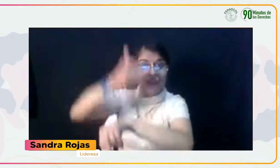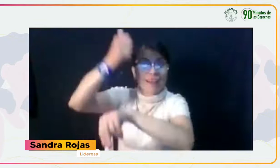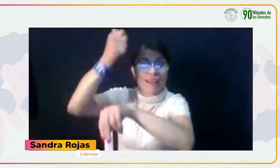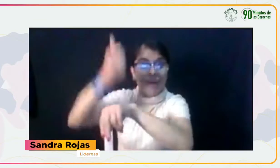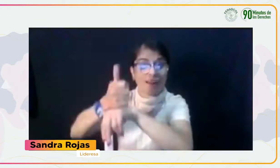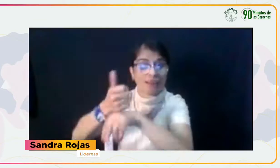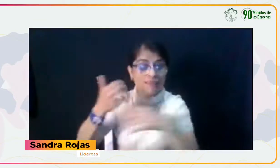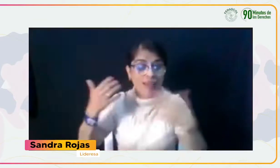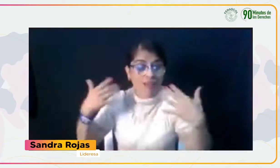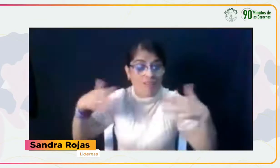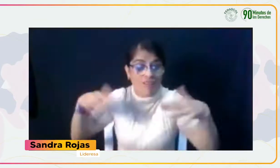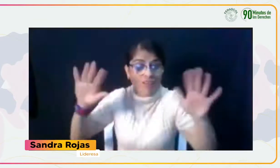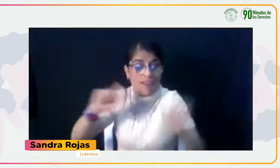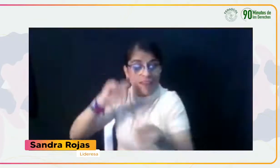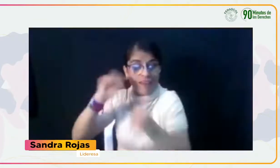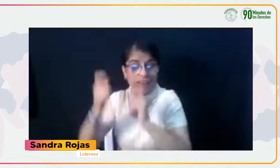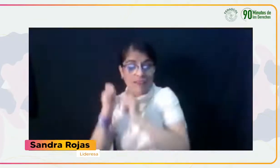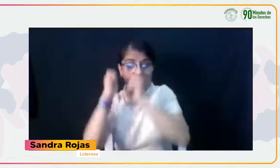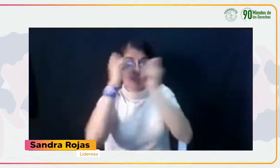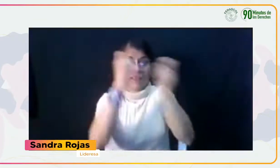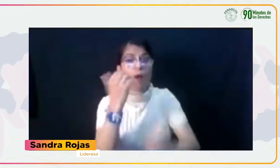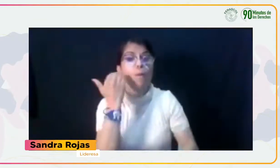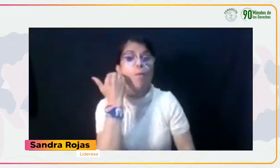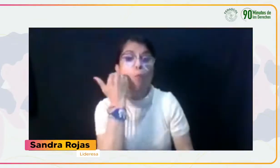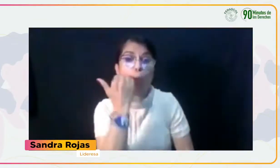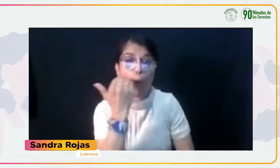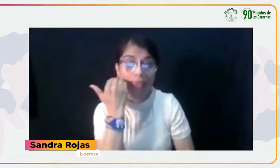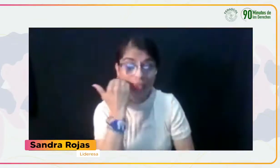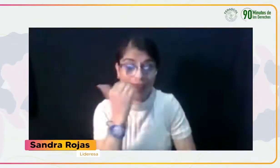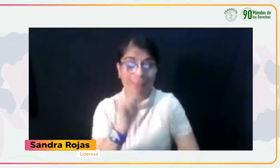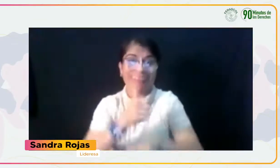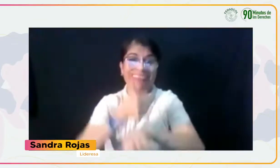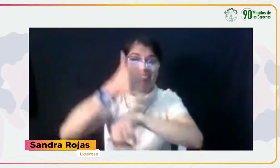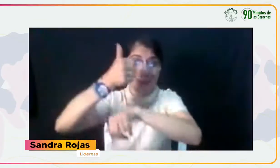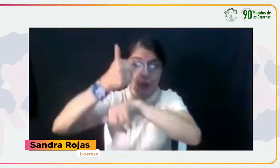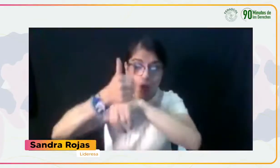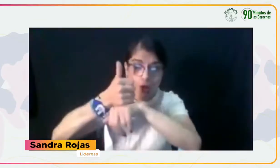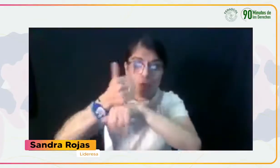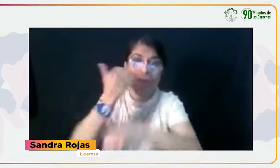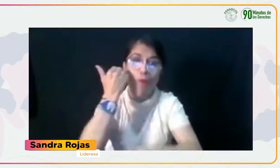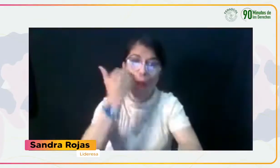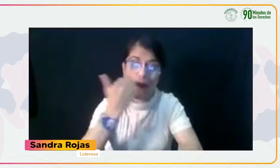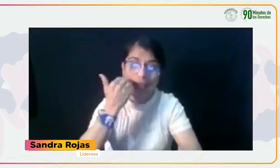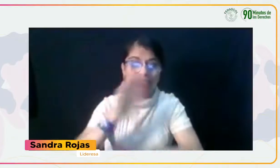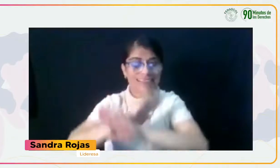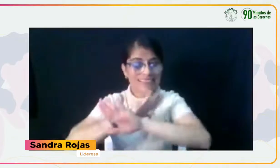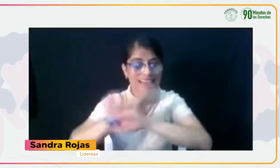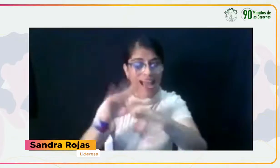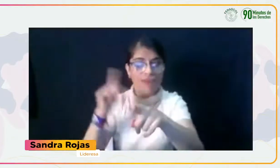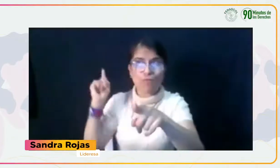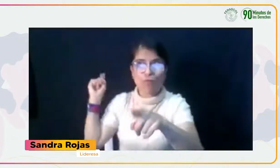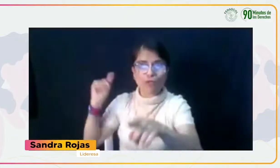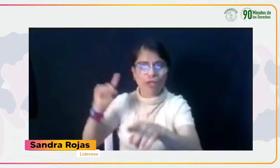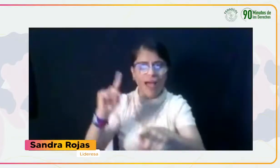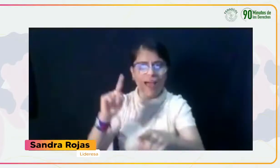recomendaciones. Ojalá que Henry, ya cuando de pronto tú no estés, sea una mujer que esté como directora de